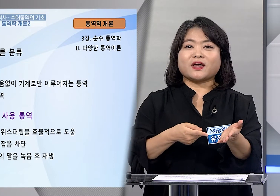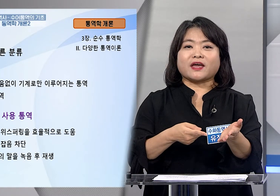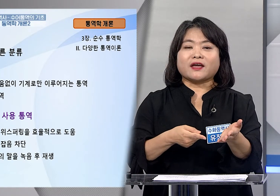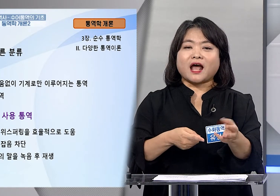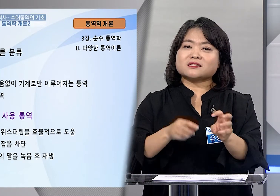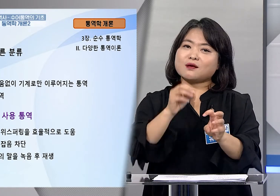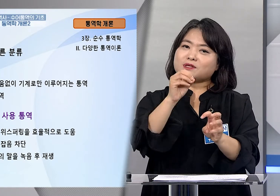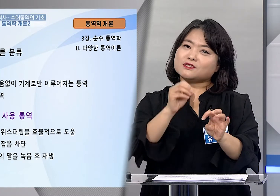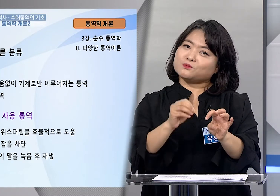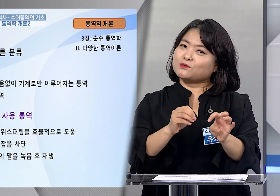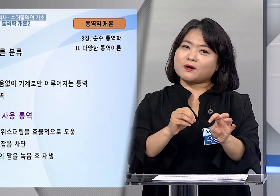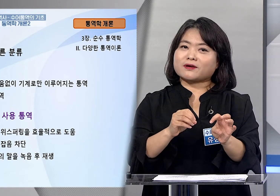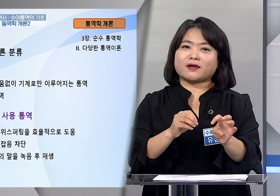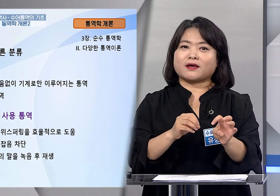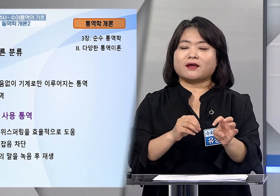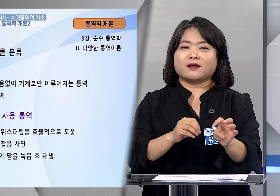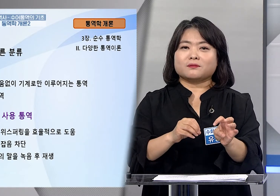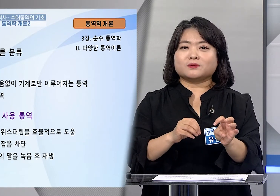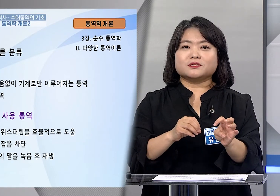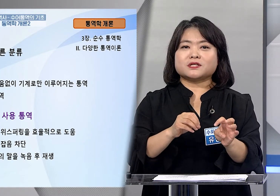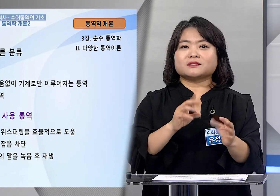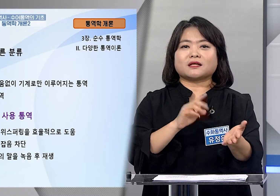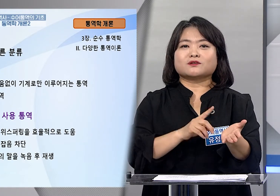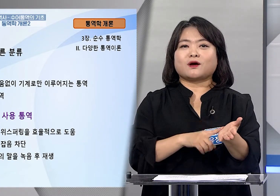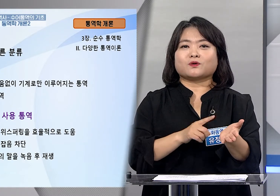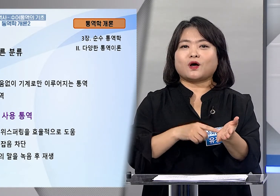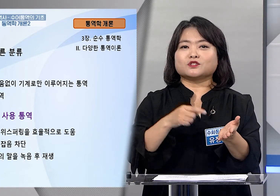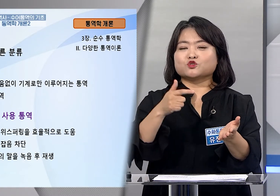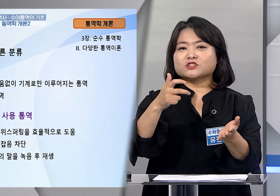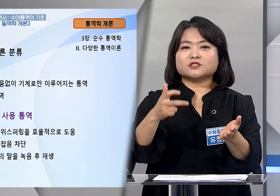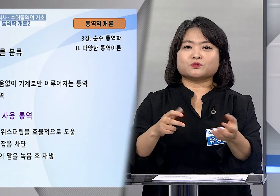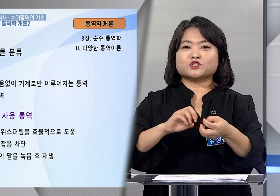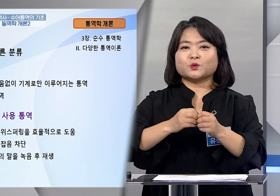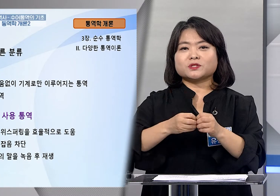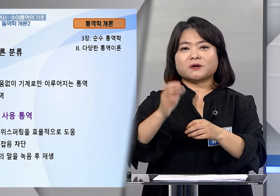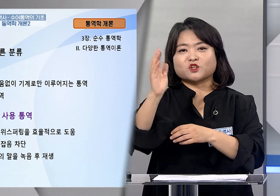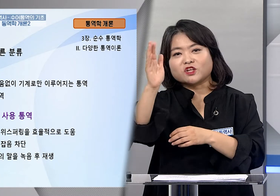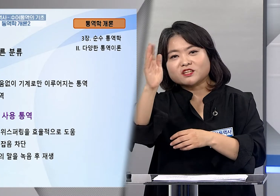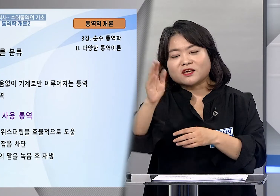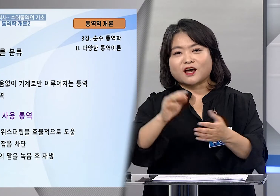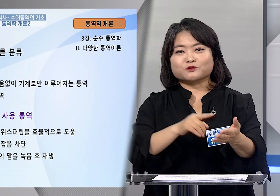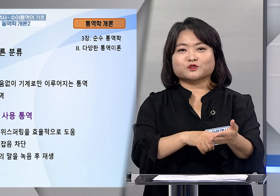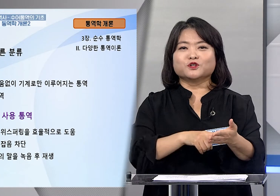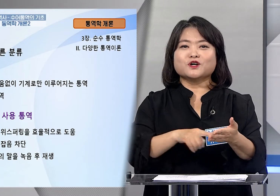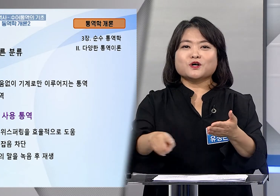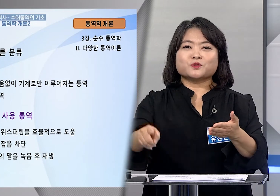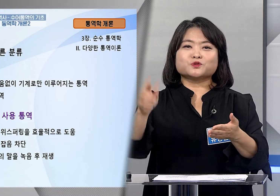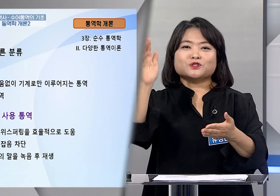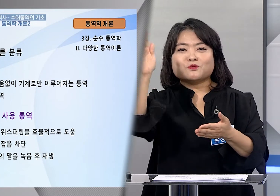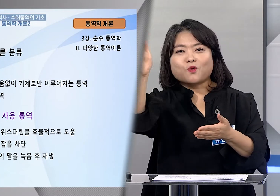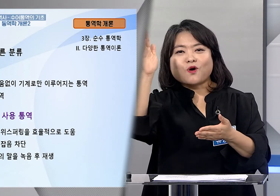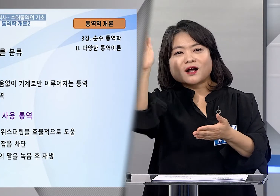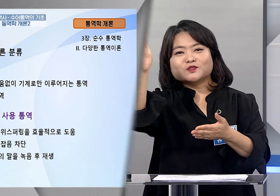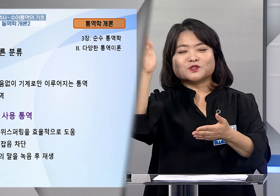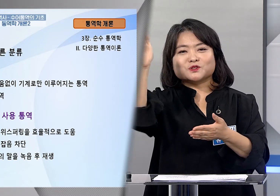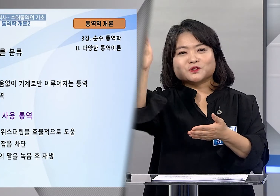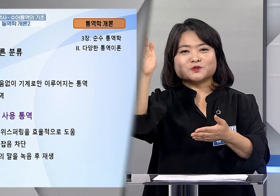네, 한 3, 40%밖에 일치하지 않더라고요. 한 6, 70%로 지 혼자 막 연예인 얘기하고 교수님은 공학 어쩌고저쩌고